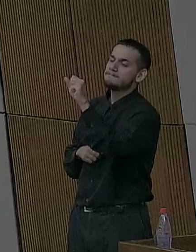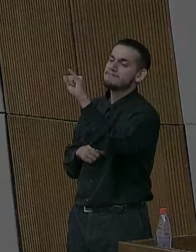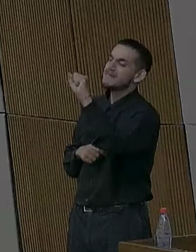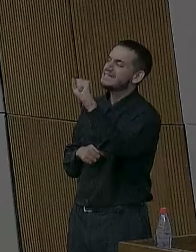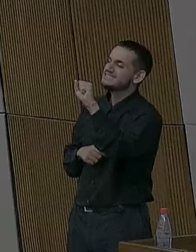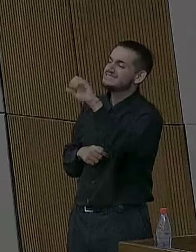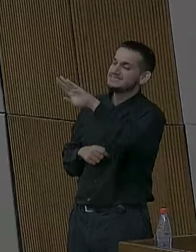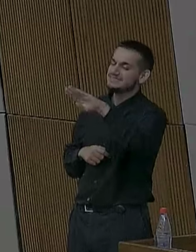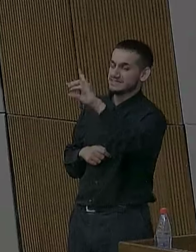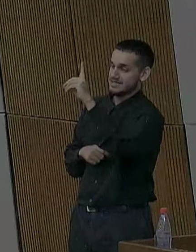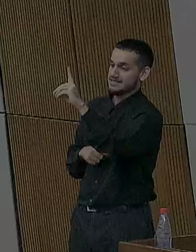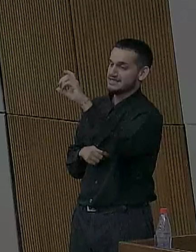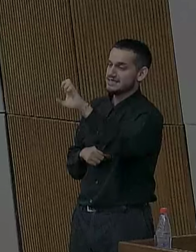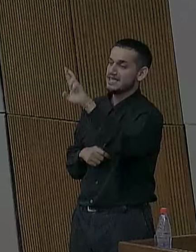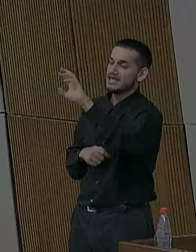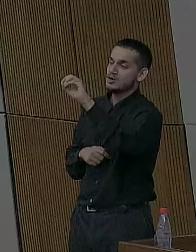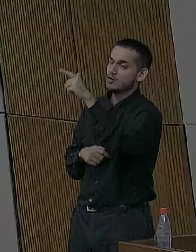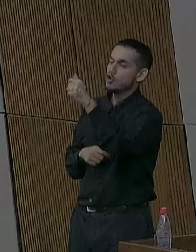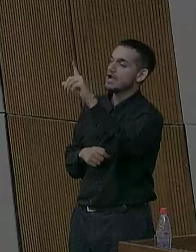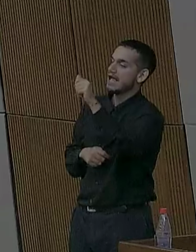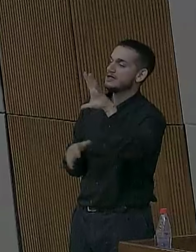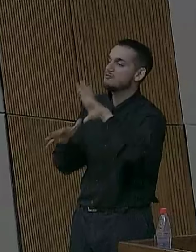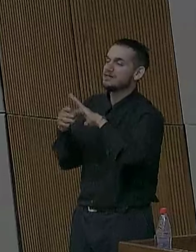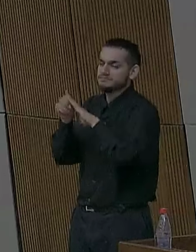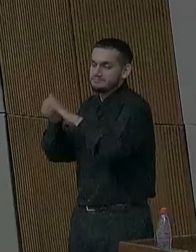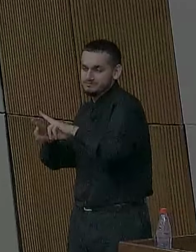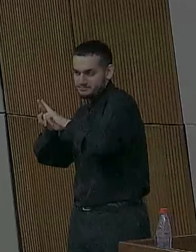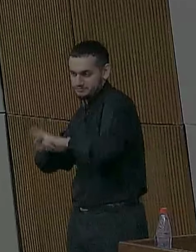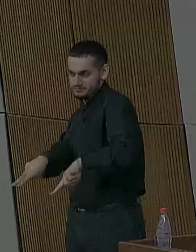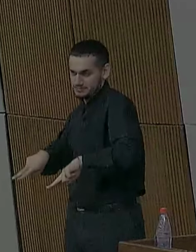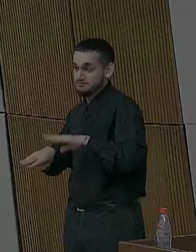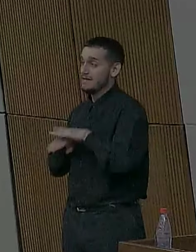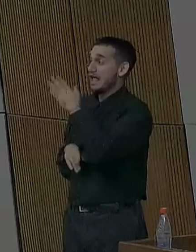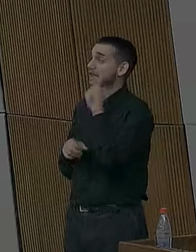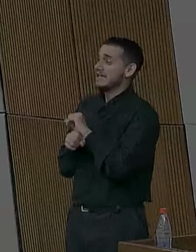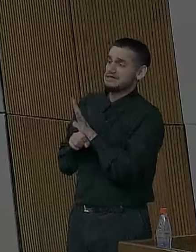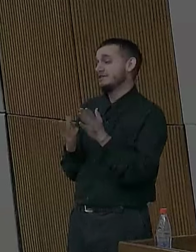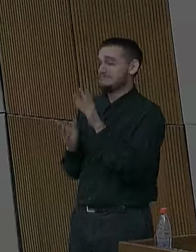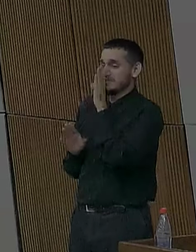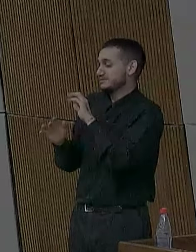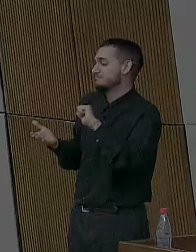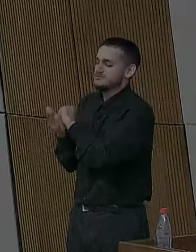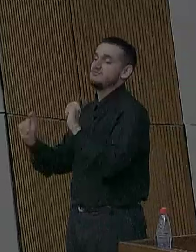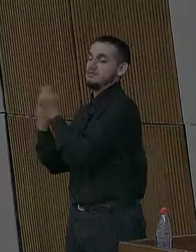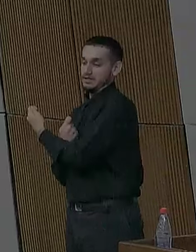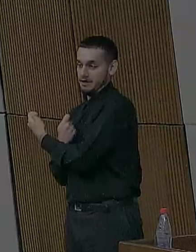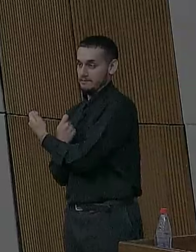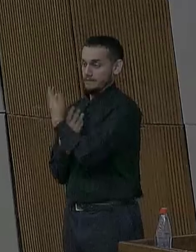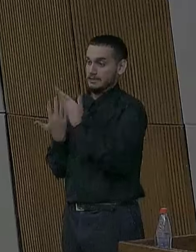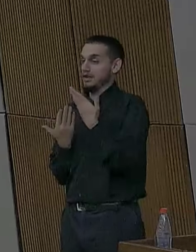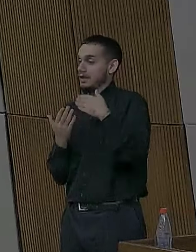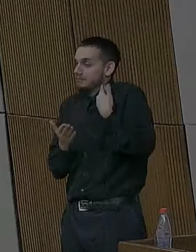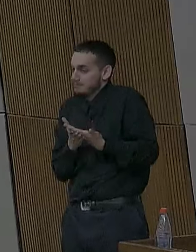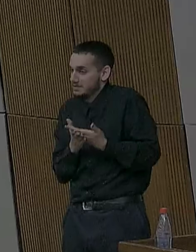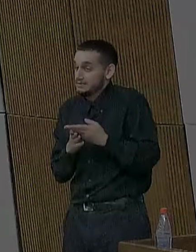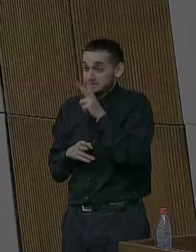cuestión de praxis. Y se derogó y se derogó. Entonces, ese tipo de cosas también, y con esto cierro, les insto a las